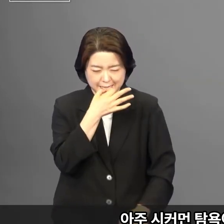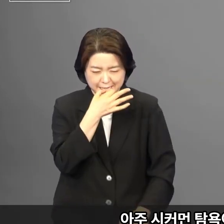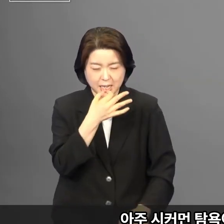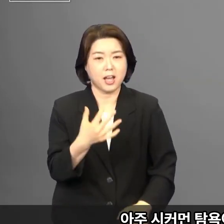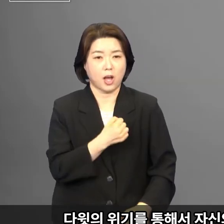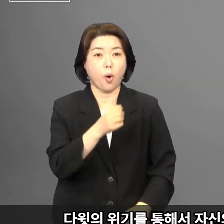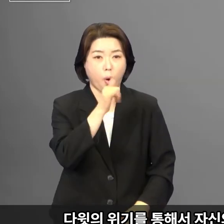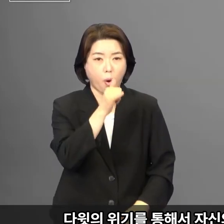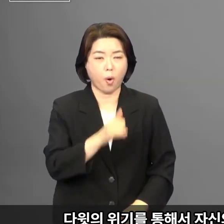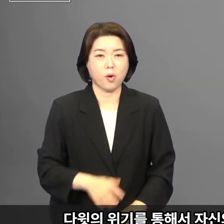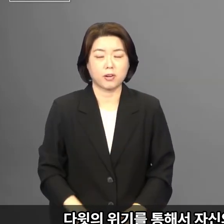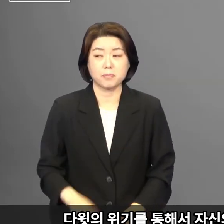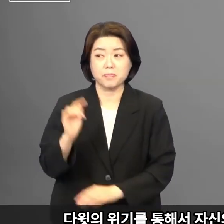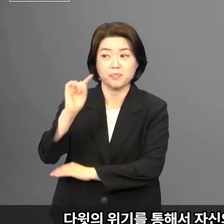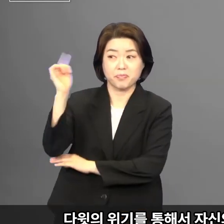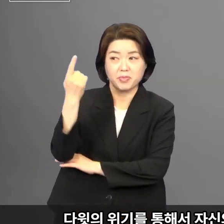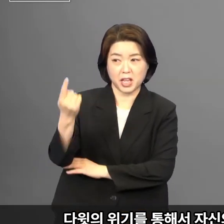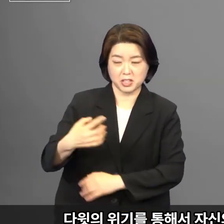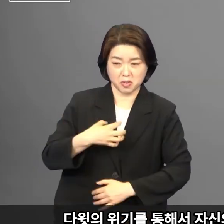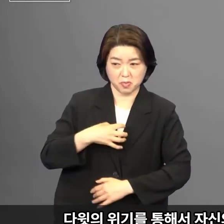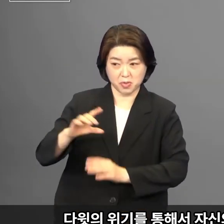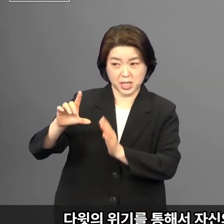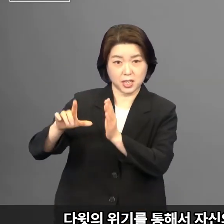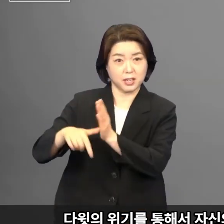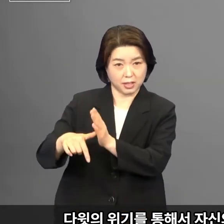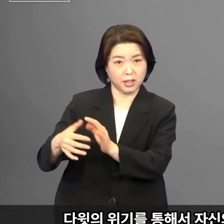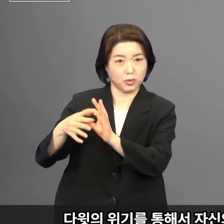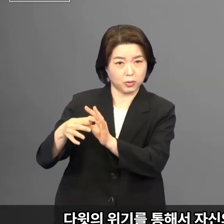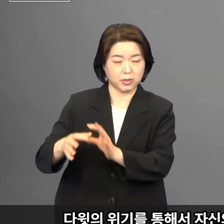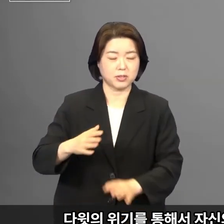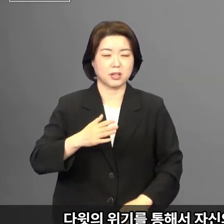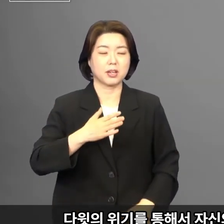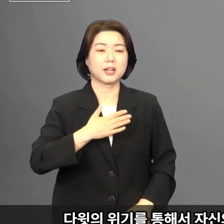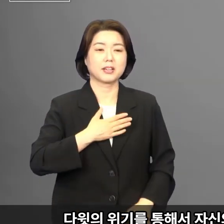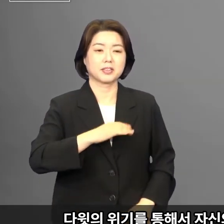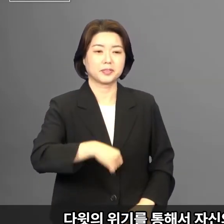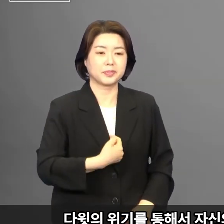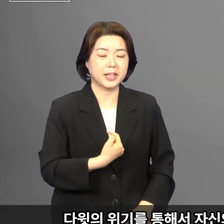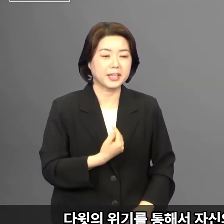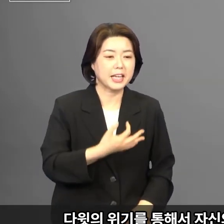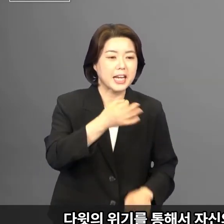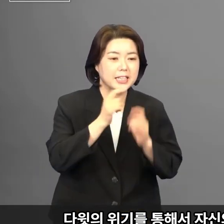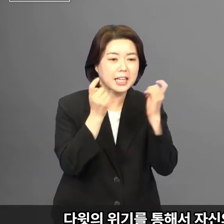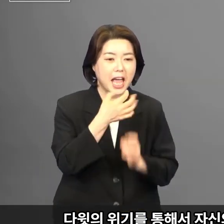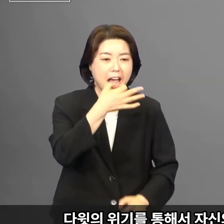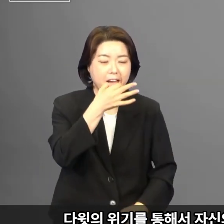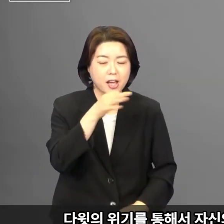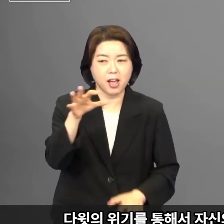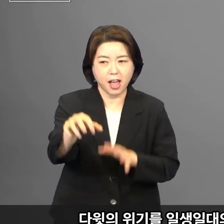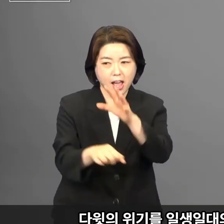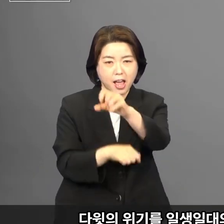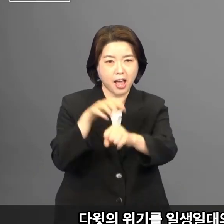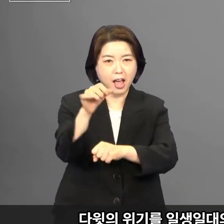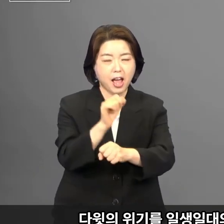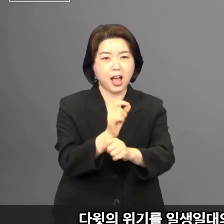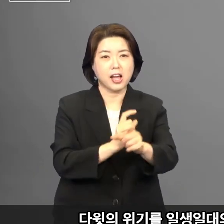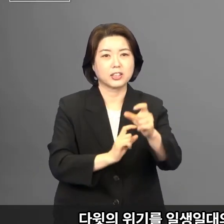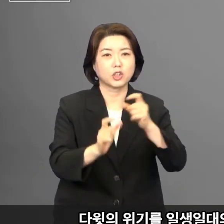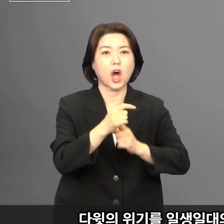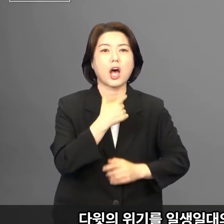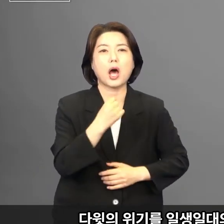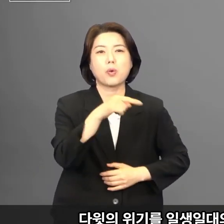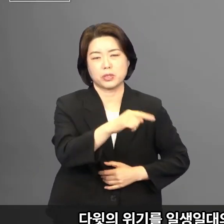있었습니다. 다윗의 위기를 통해서 자신의 어떤 사리사욕을 채우려고 하는, 다윗의